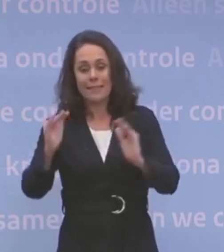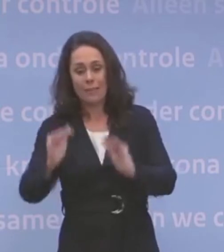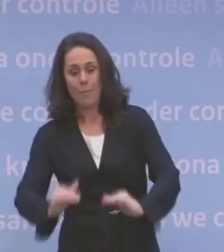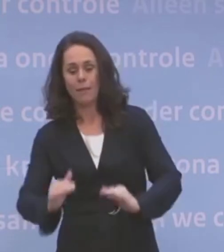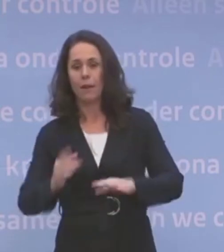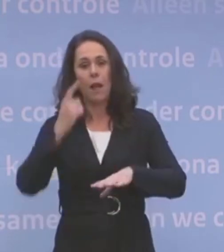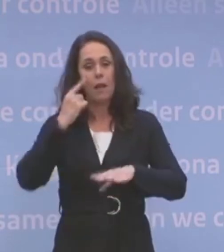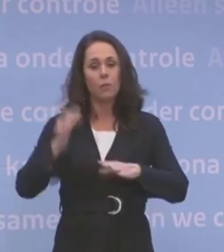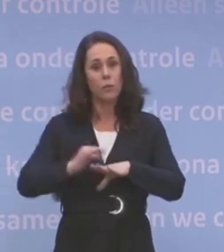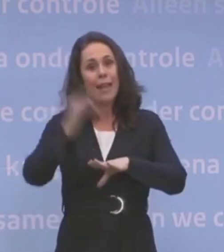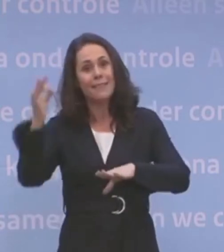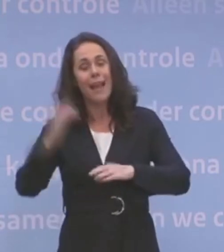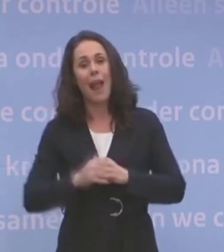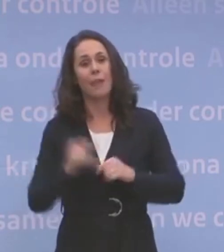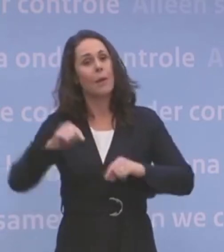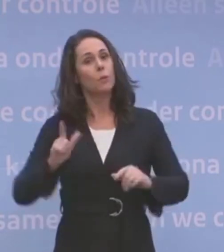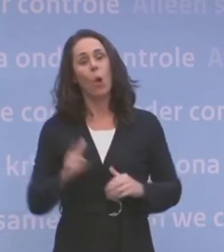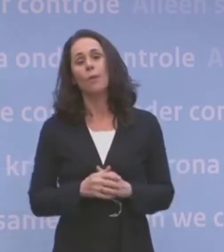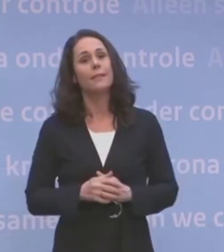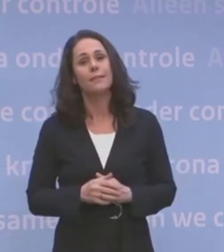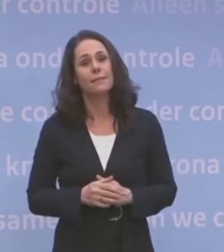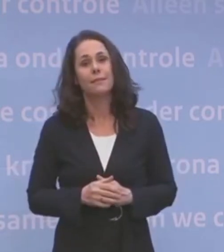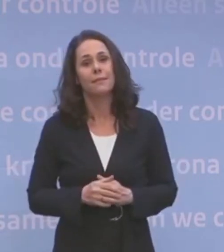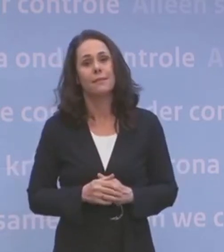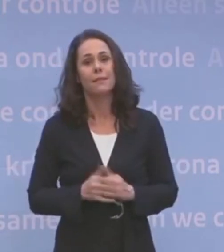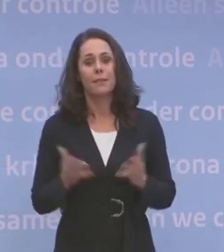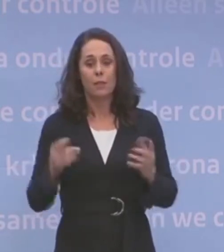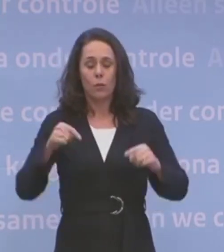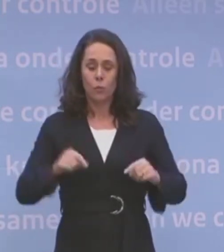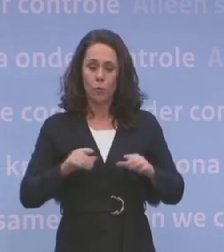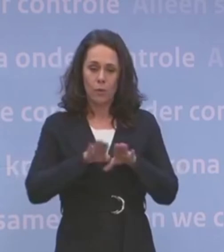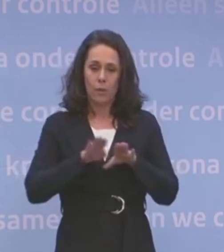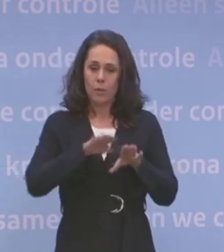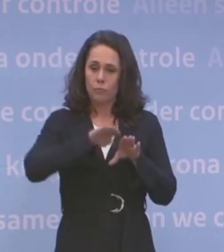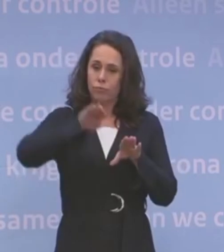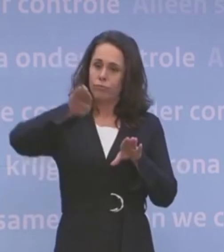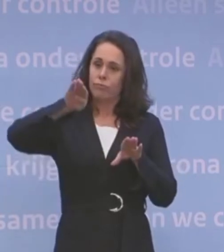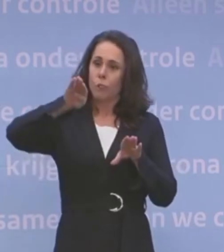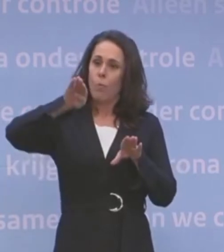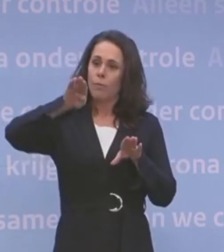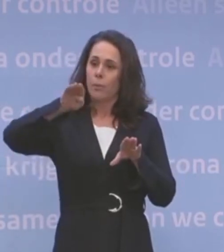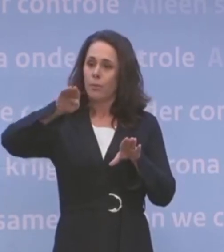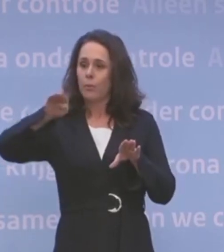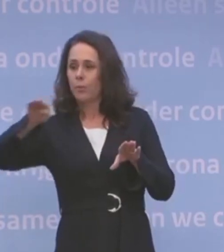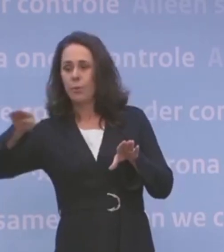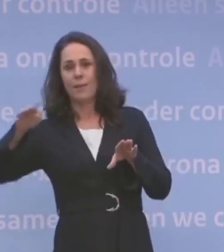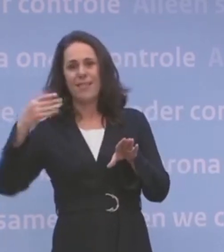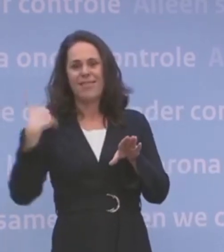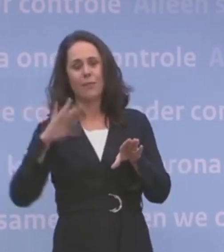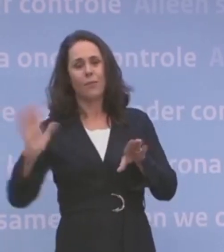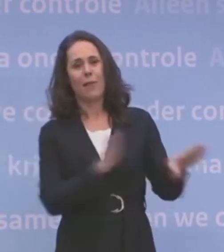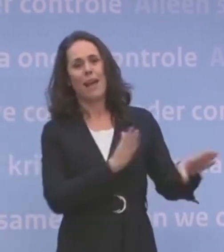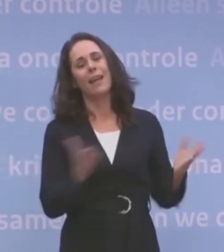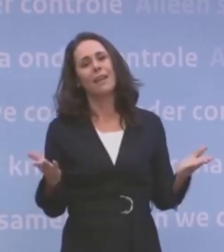te herstellen. En dat is nu nog niet zo. We zitten net over de top van de piek heen. Dus ik denk dat het echt onverantwoord zou zijn